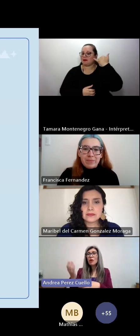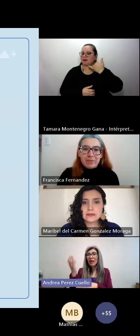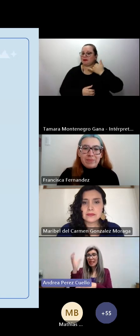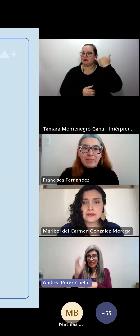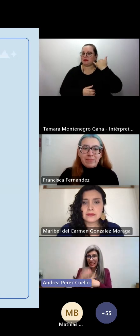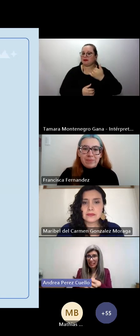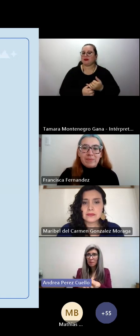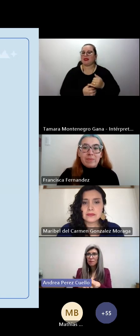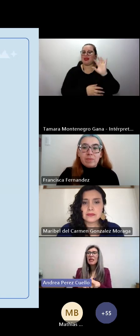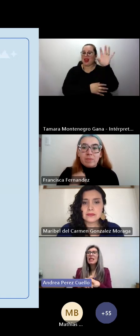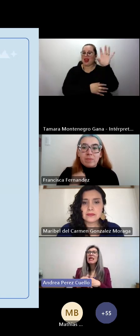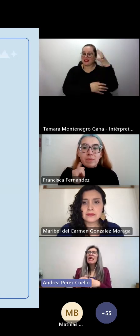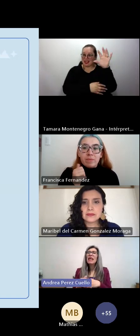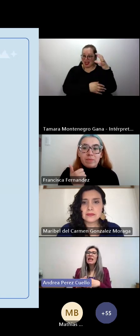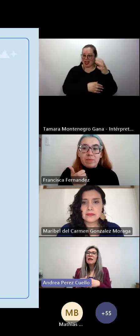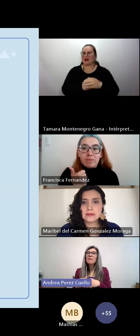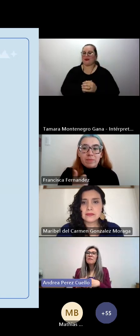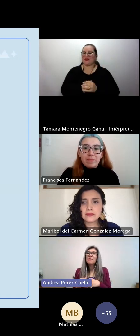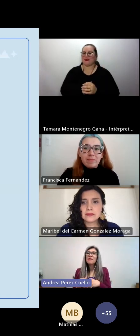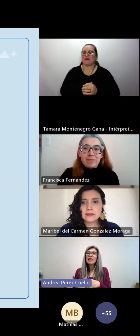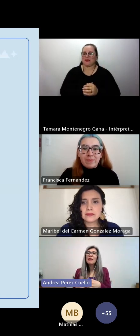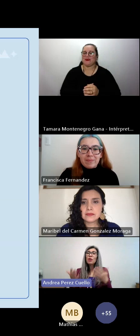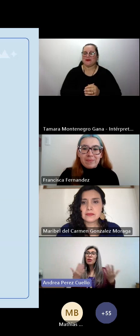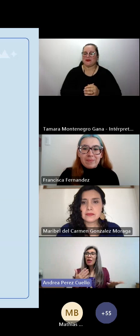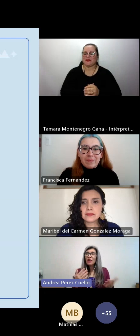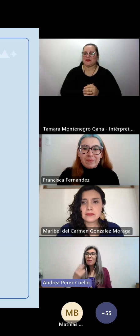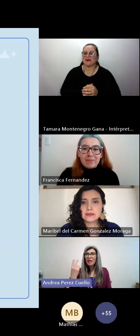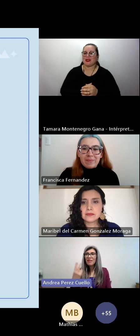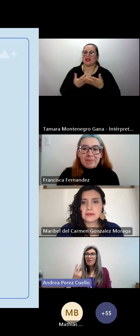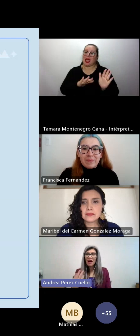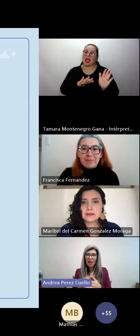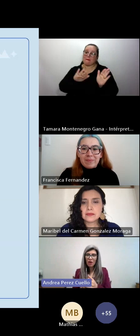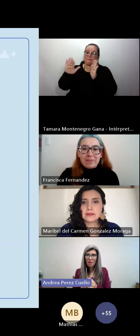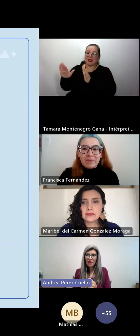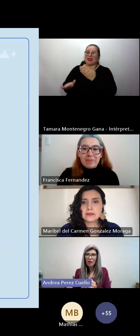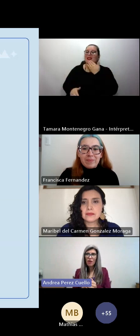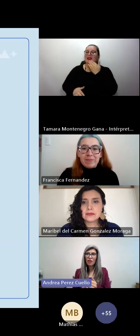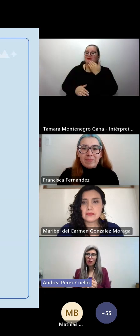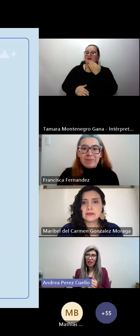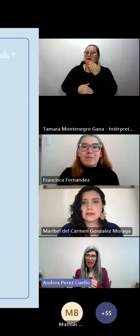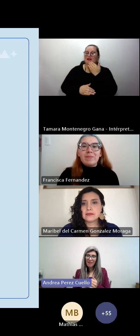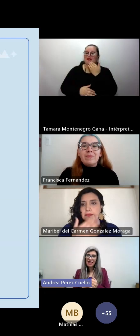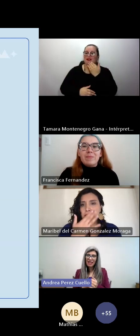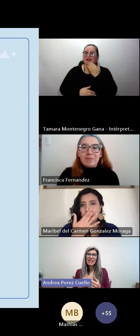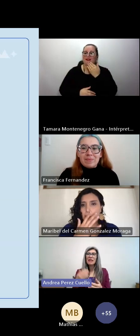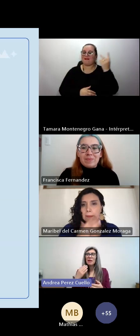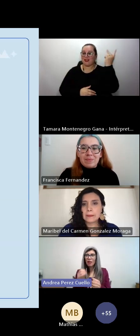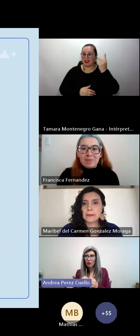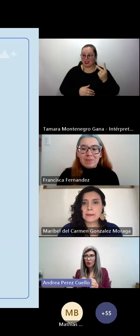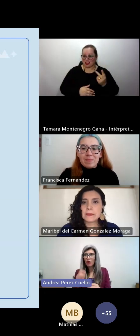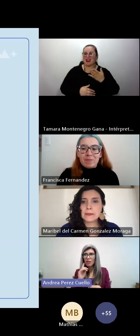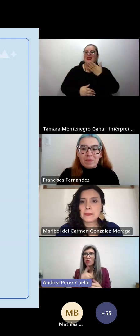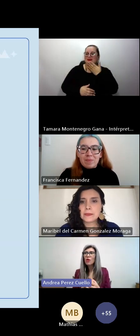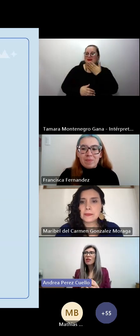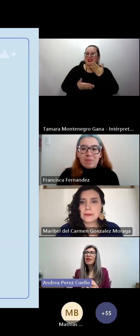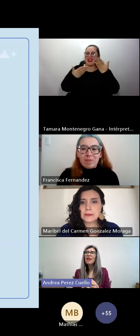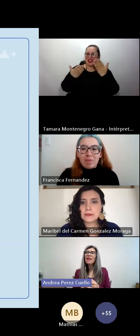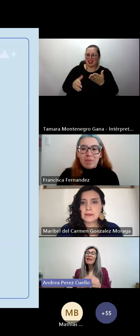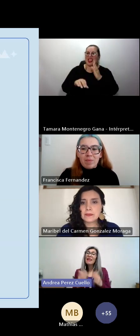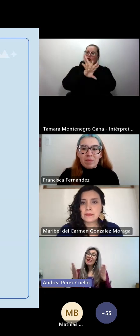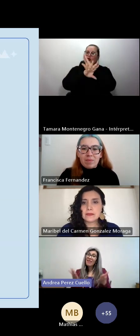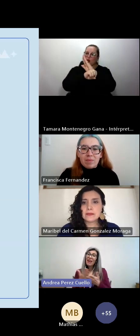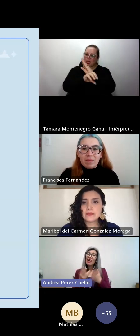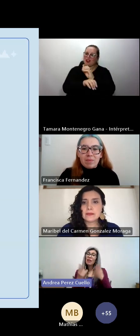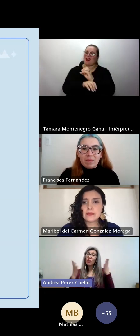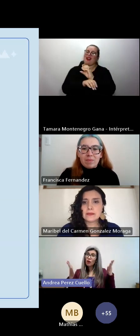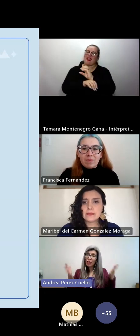de la ciudad de La Serena. Eh, y por otro lado también va a acompañarnos Victoria Ávila, ella también es educadora sorda